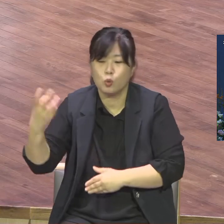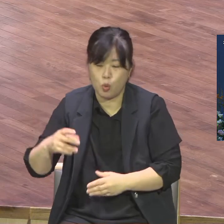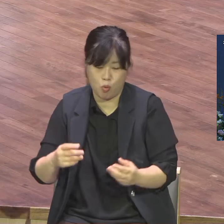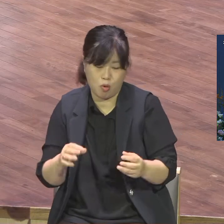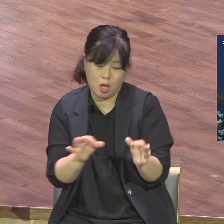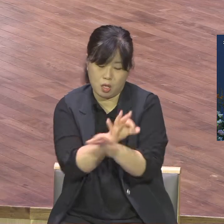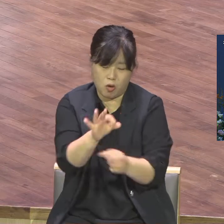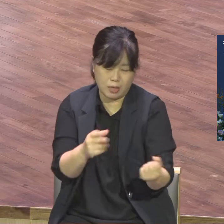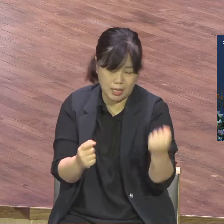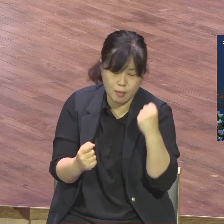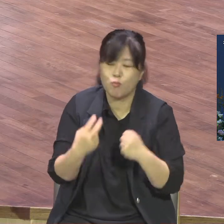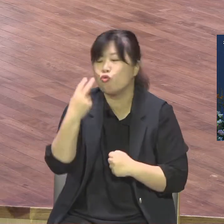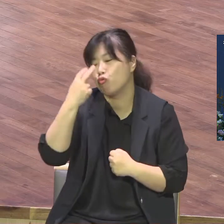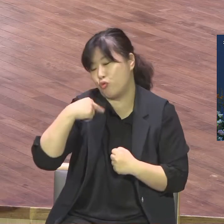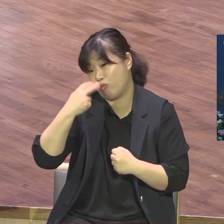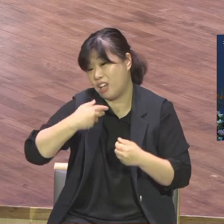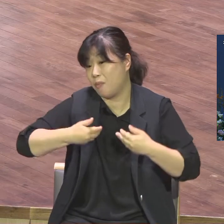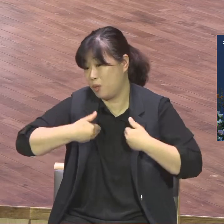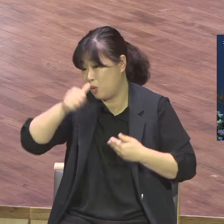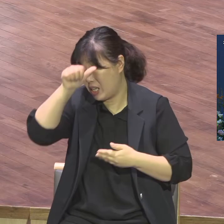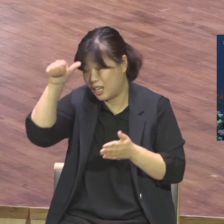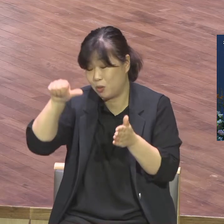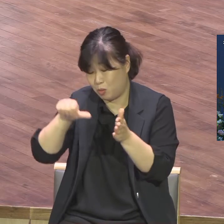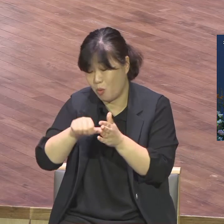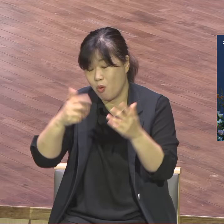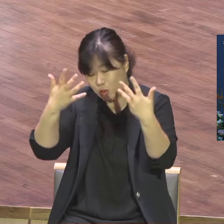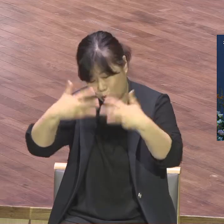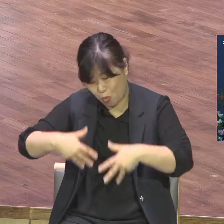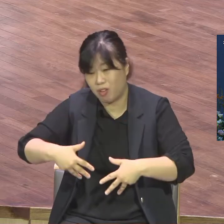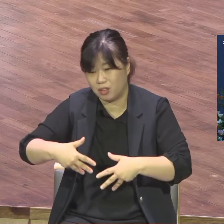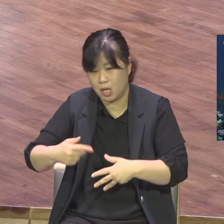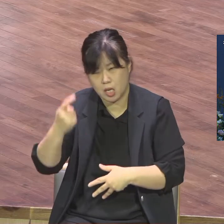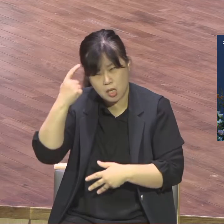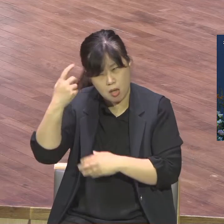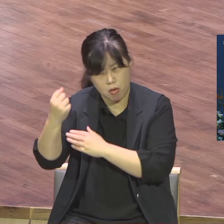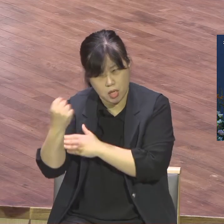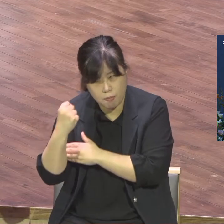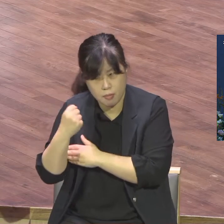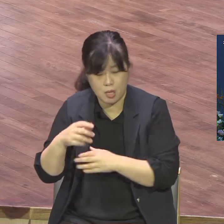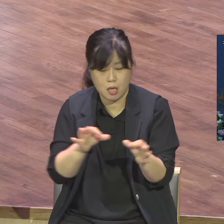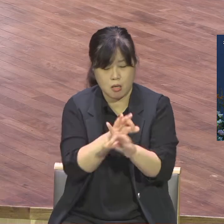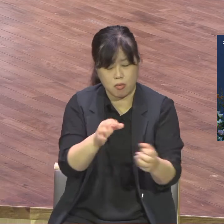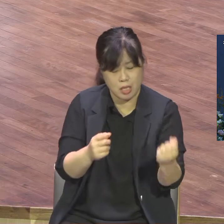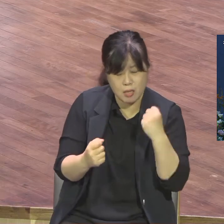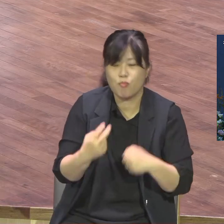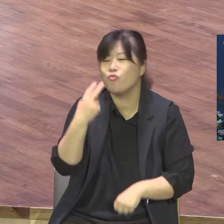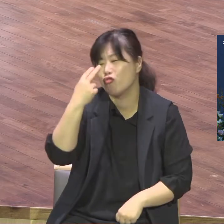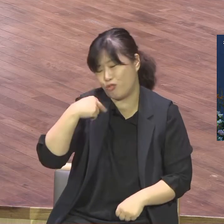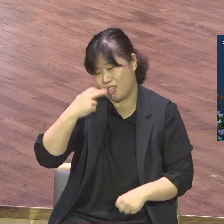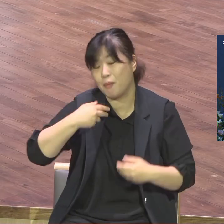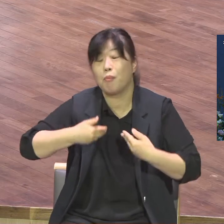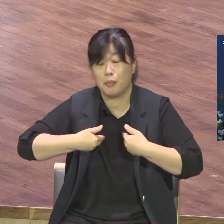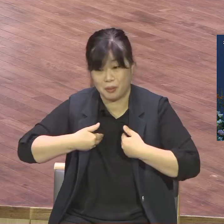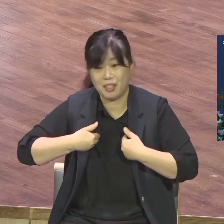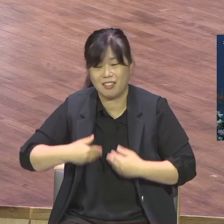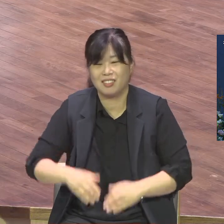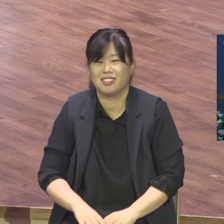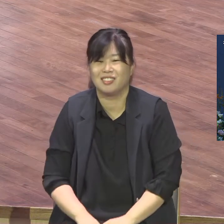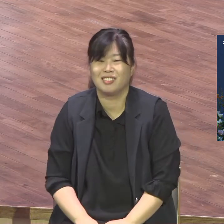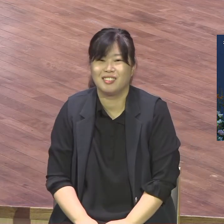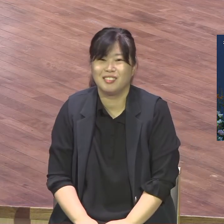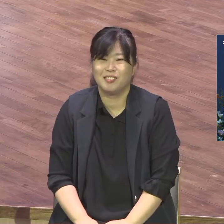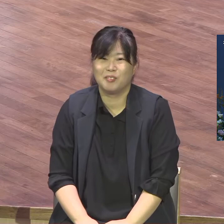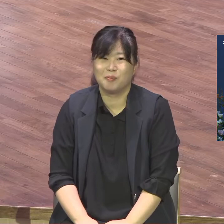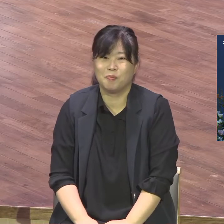하나님께서 이 가이오 장로를 그렇게 축복을 해서 경제를 주어서 온 전도자들의 헌신을